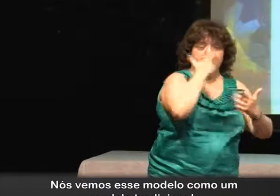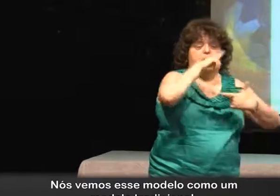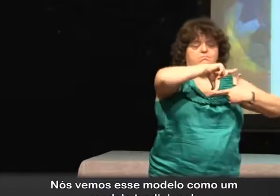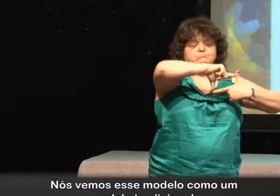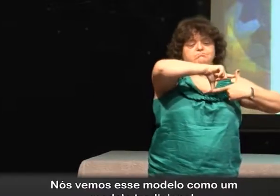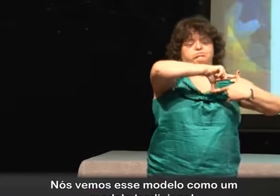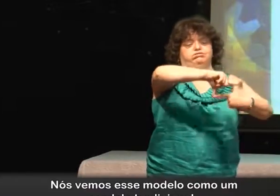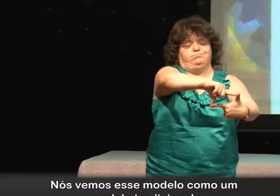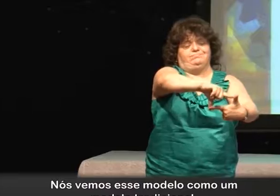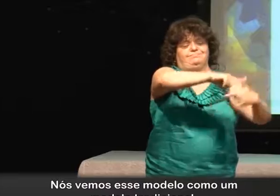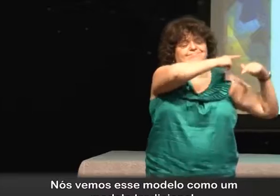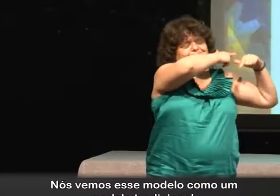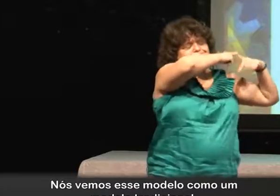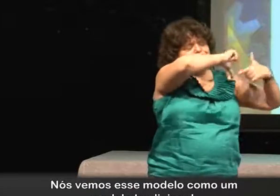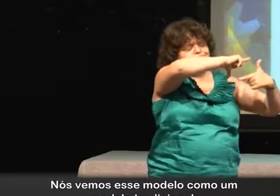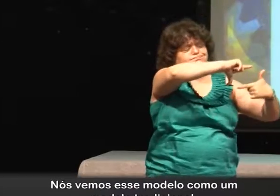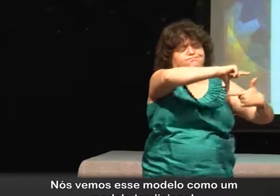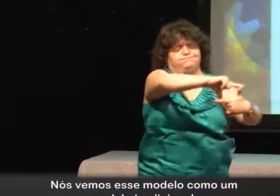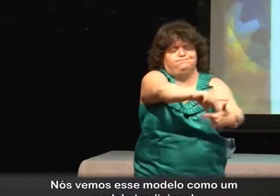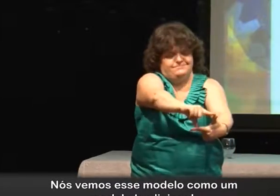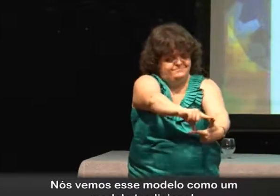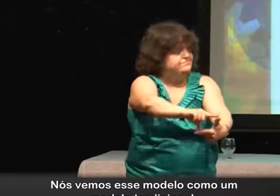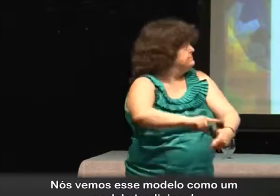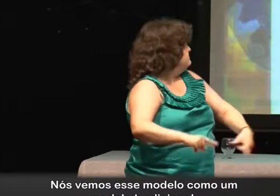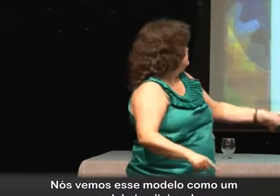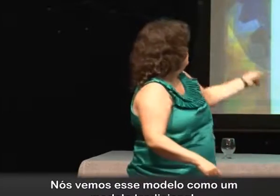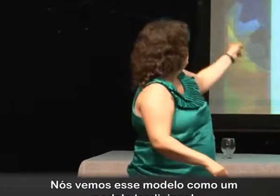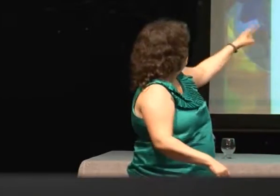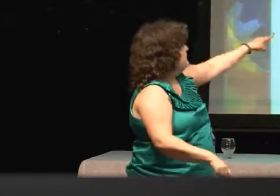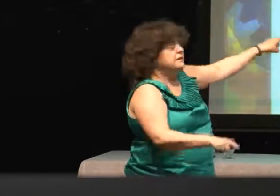E nós vemos esse modelo como um modelo tradicional.